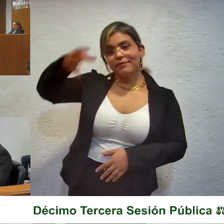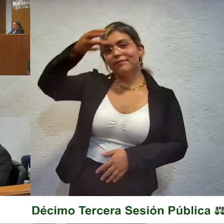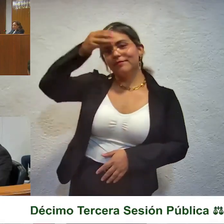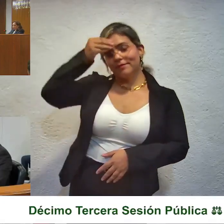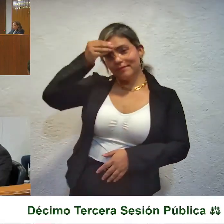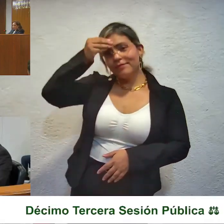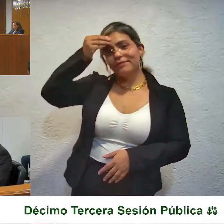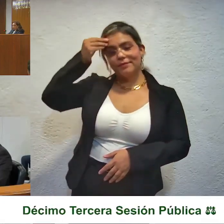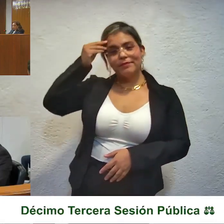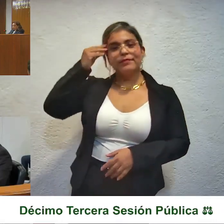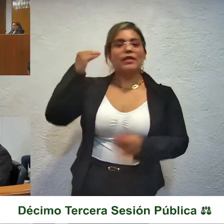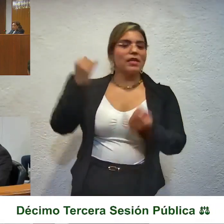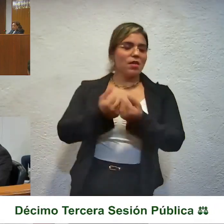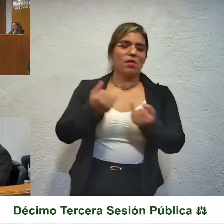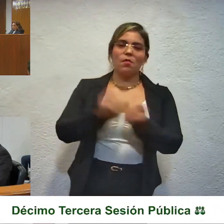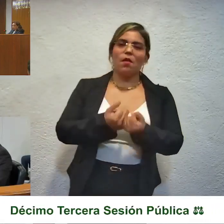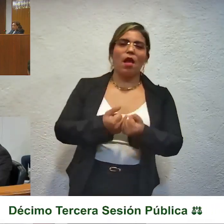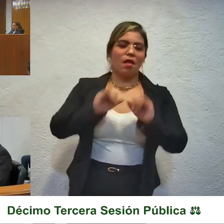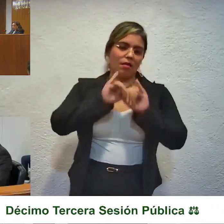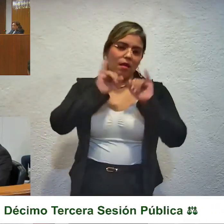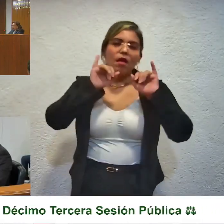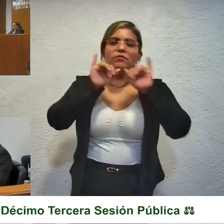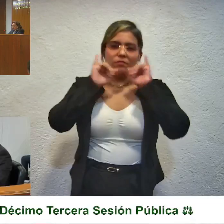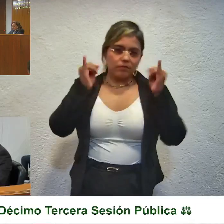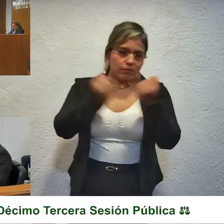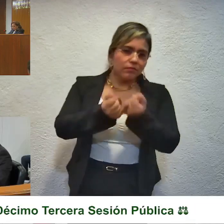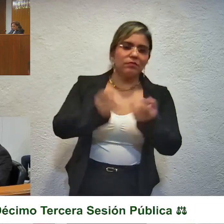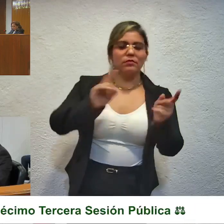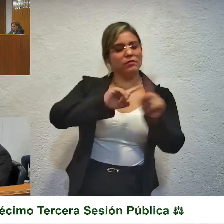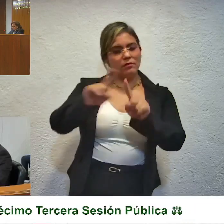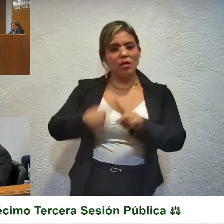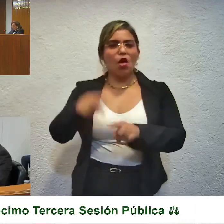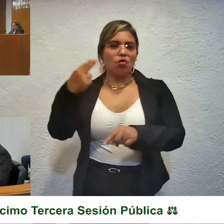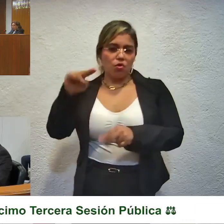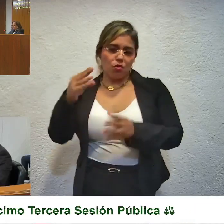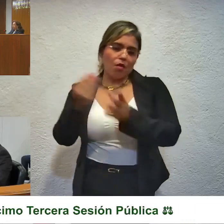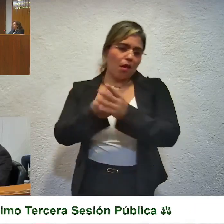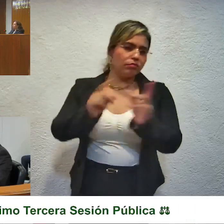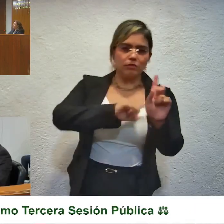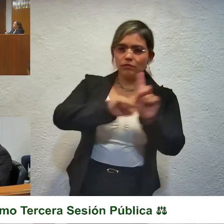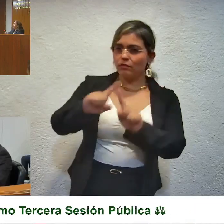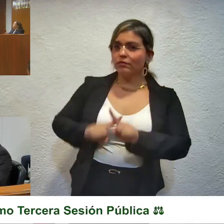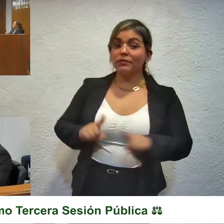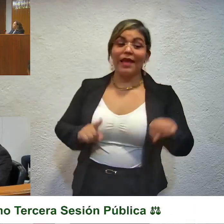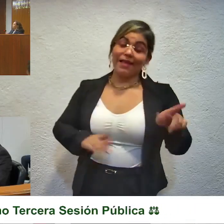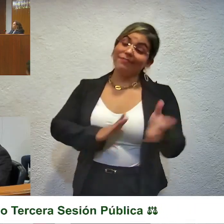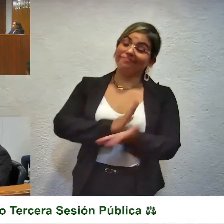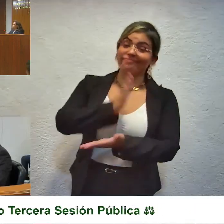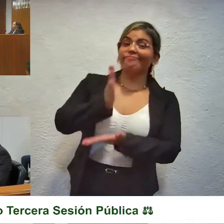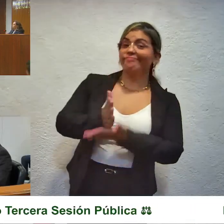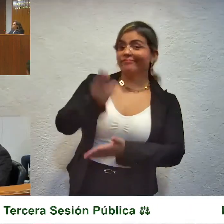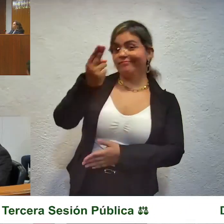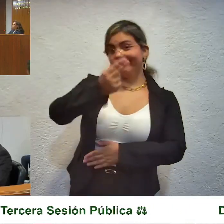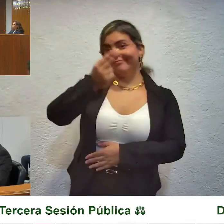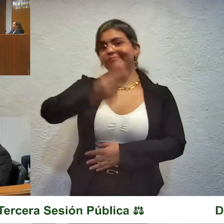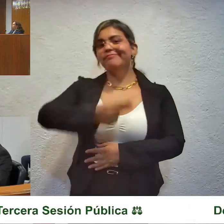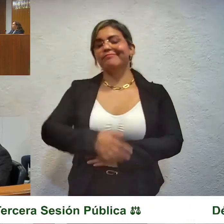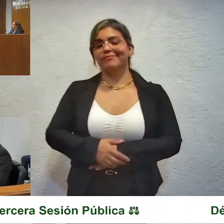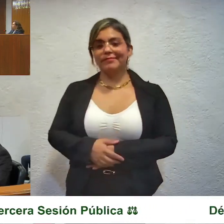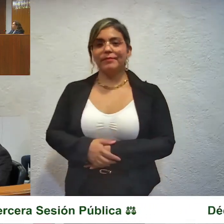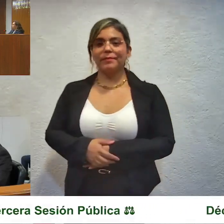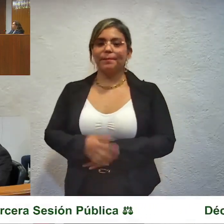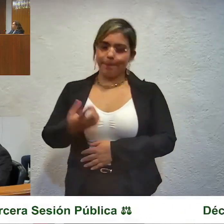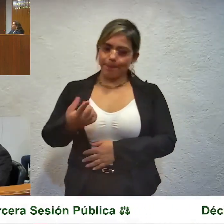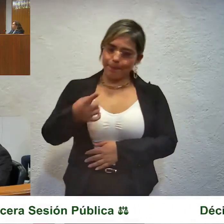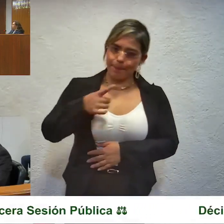del curso, la institución que lo impartirá y posteriormente remitir la constancia que acredite su conclusión. También se ordena